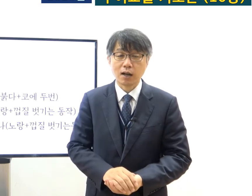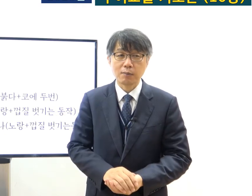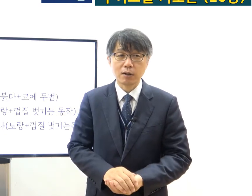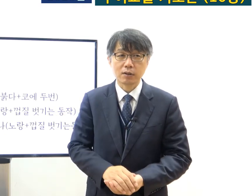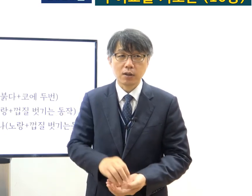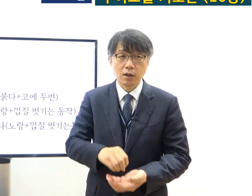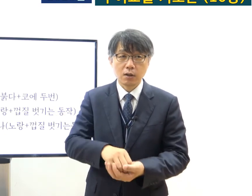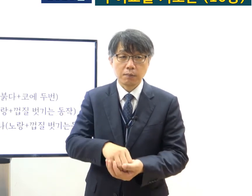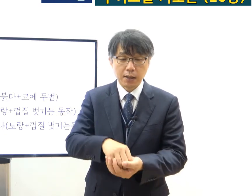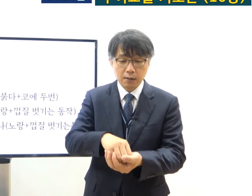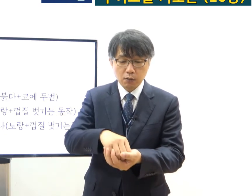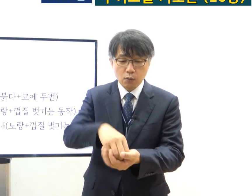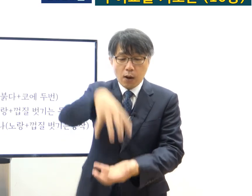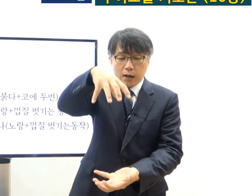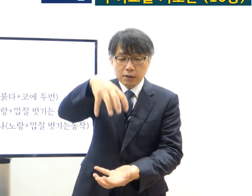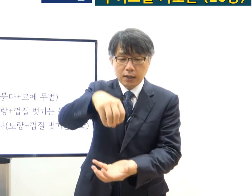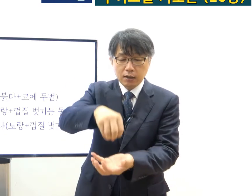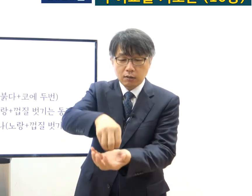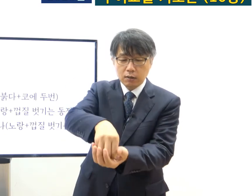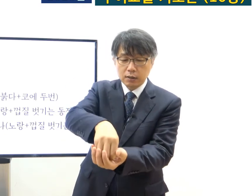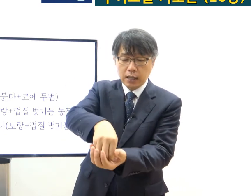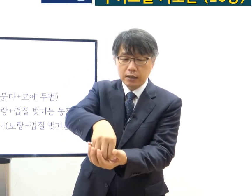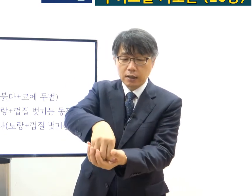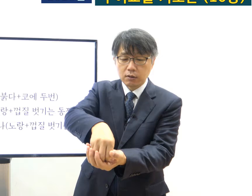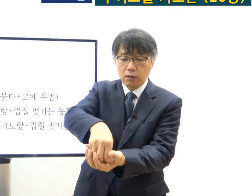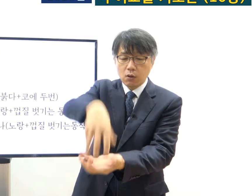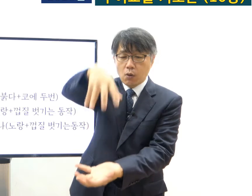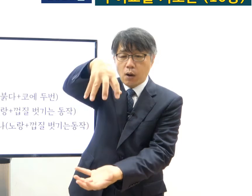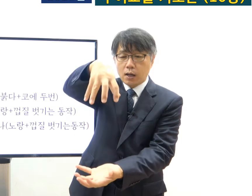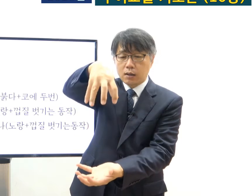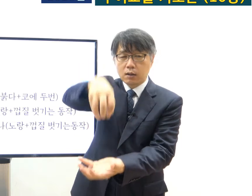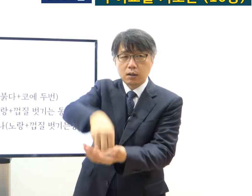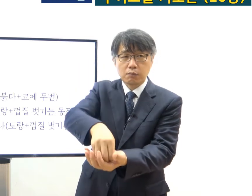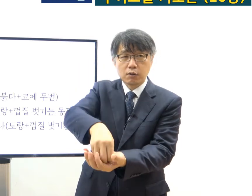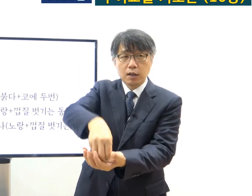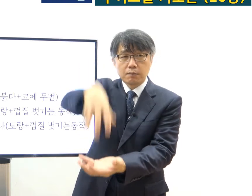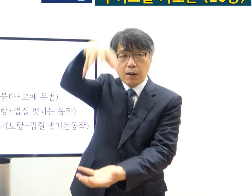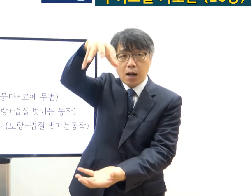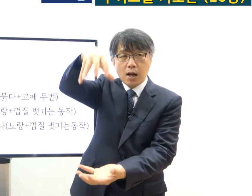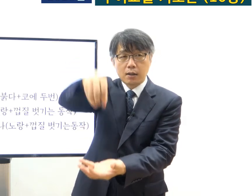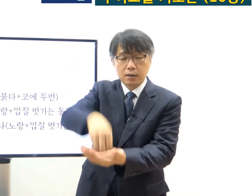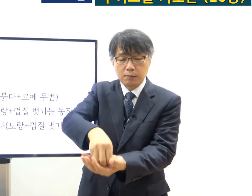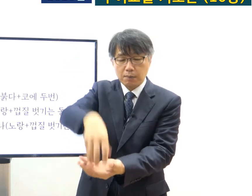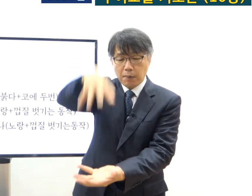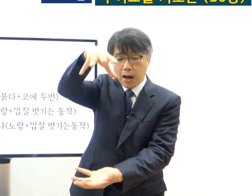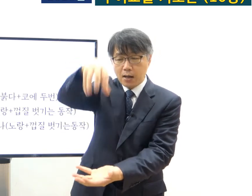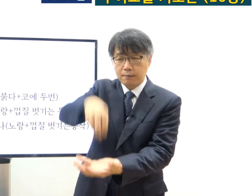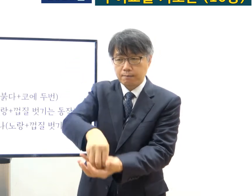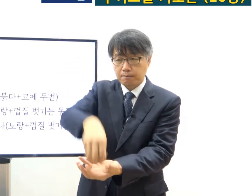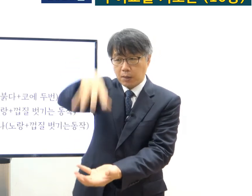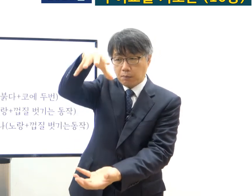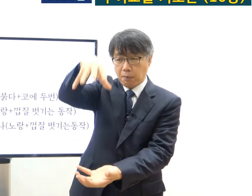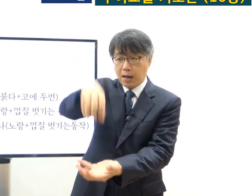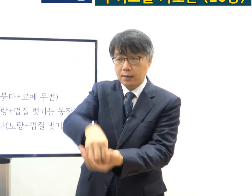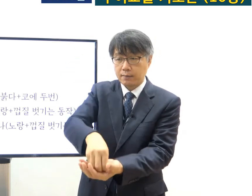하면 빵이 확 커지잖아요. 자, 이렇게 해서 확 이렇게 불어나는 빵입니다. 빵.